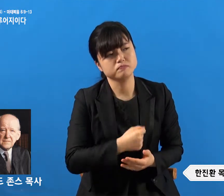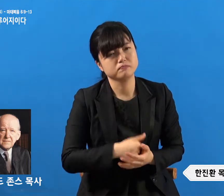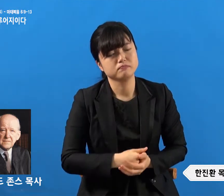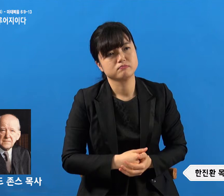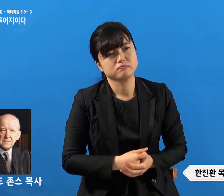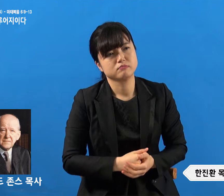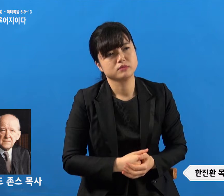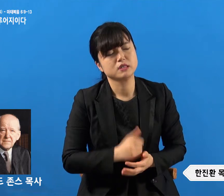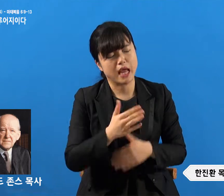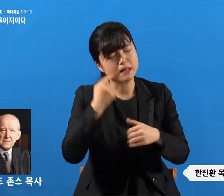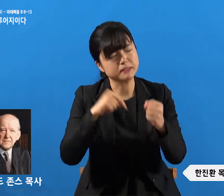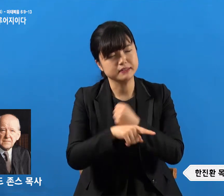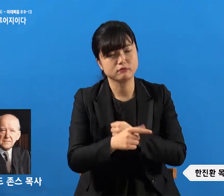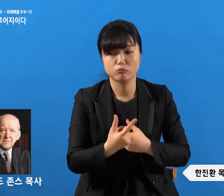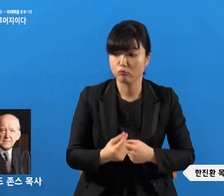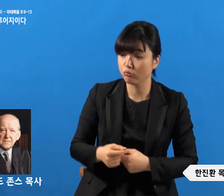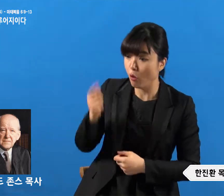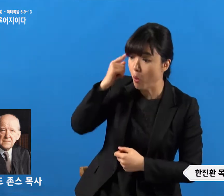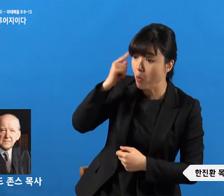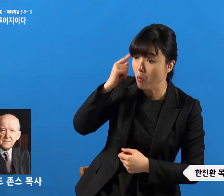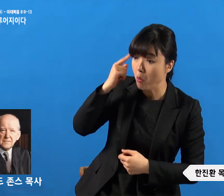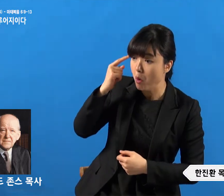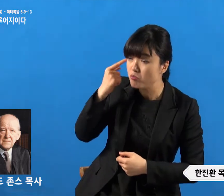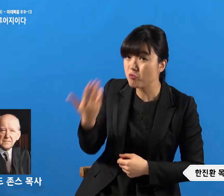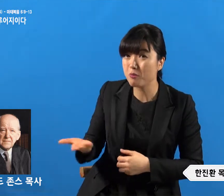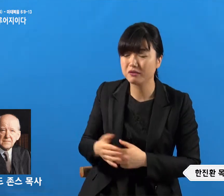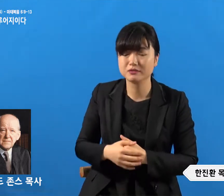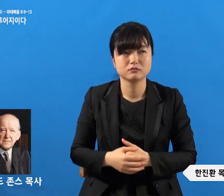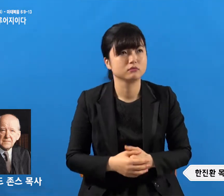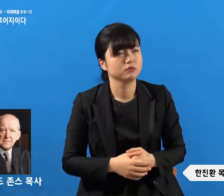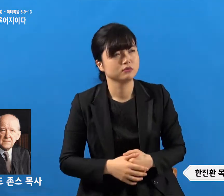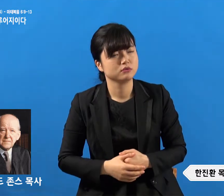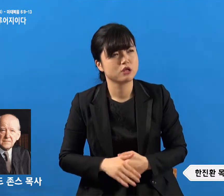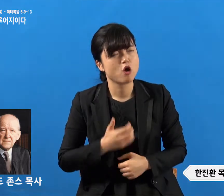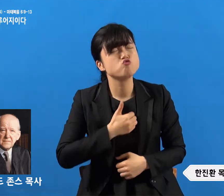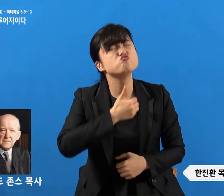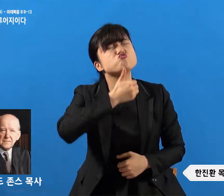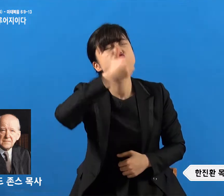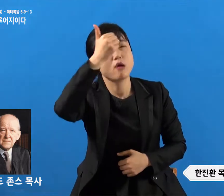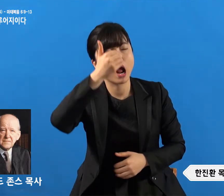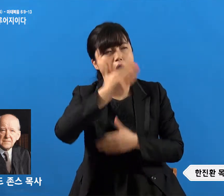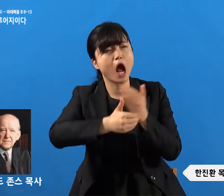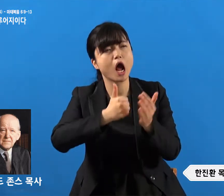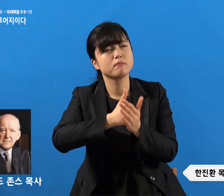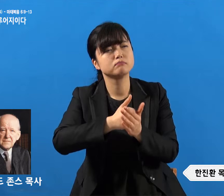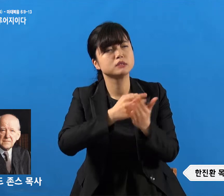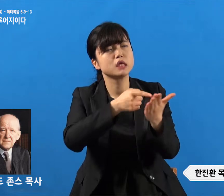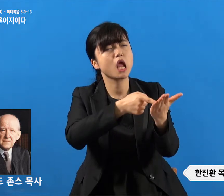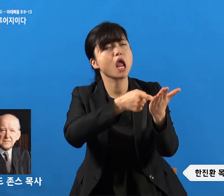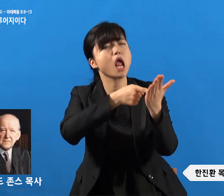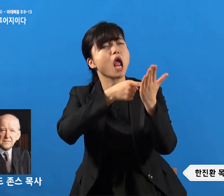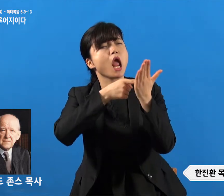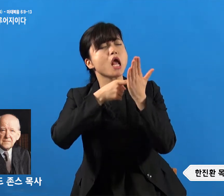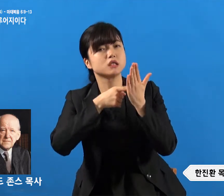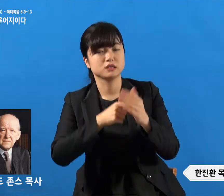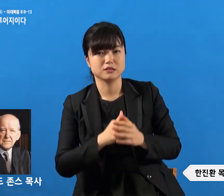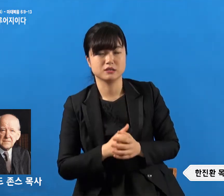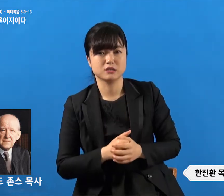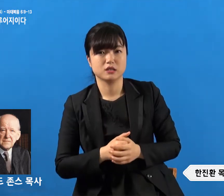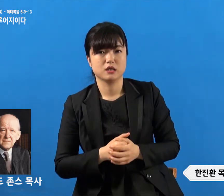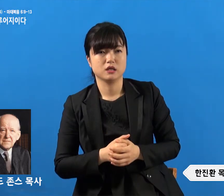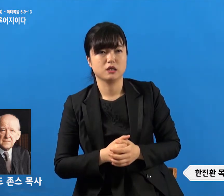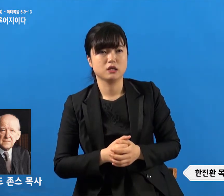뜻인 것 같다는 것입니다. 왜 그렇게 생각합니까? 물었더니 꿈에 하나님이 계시를 보여주셨다는